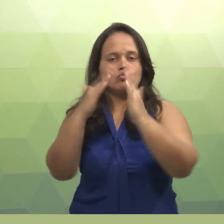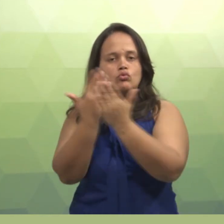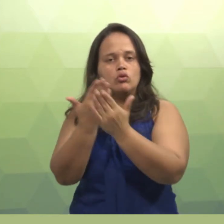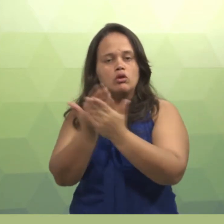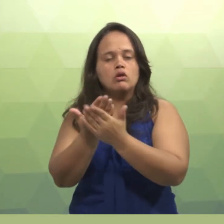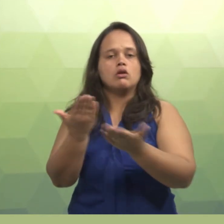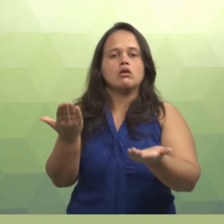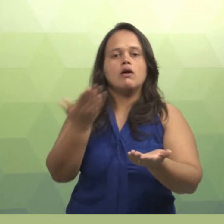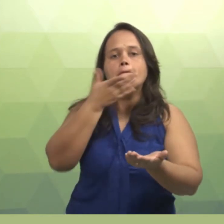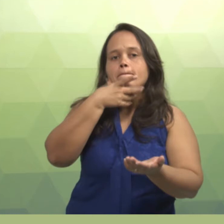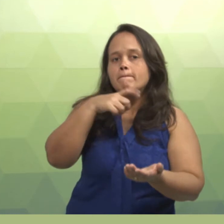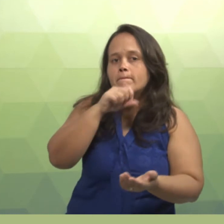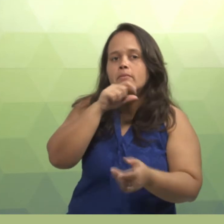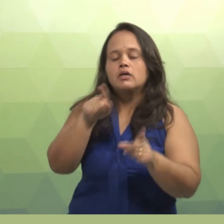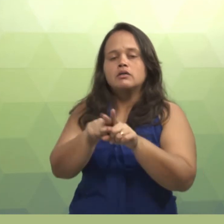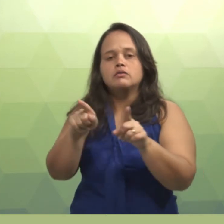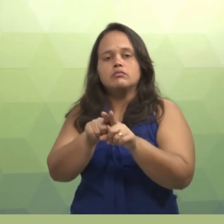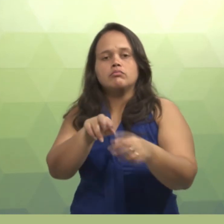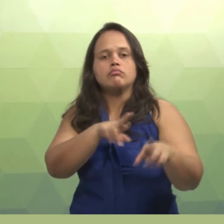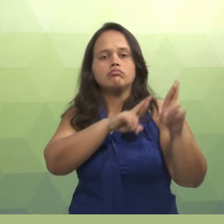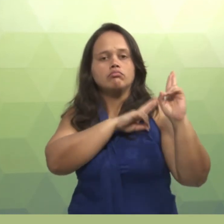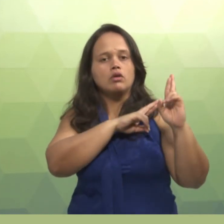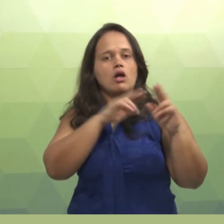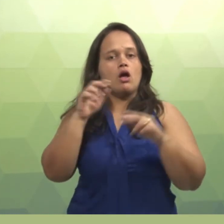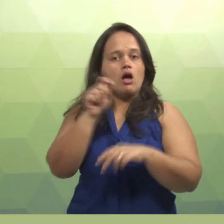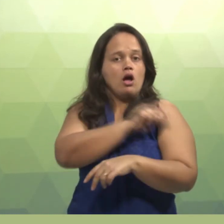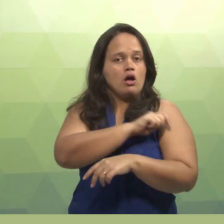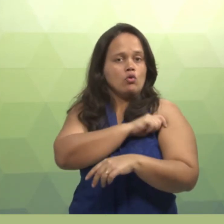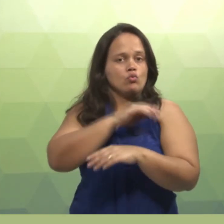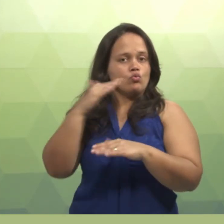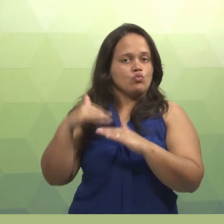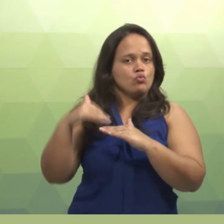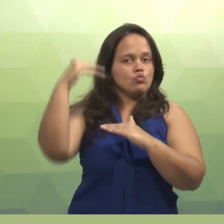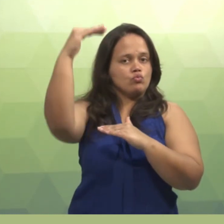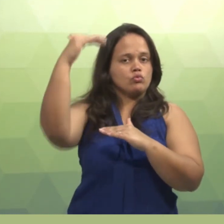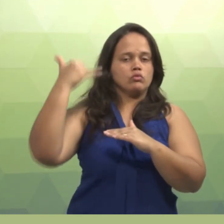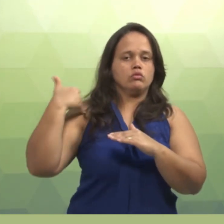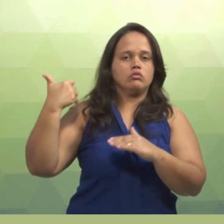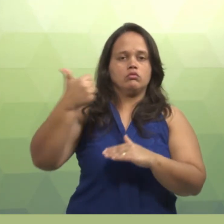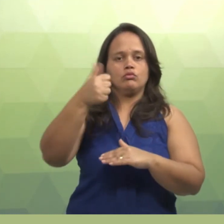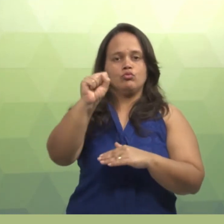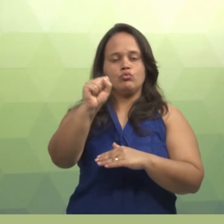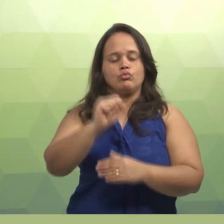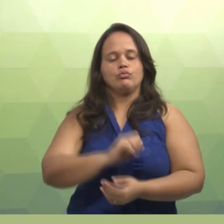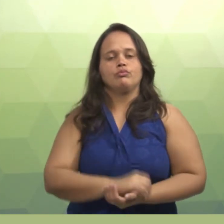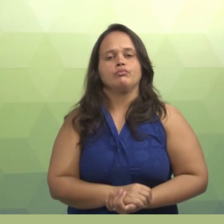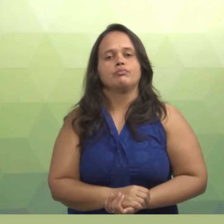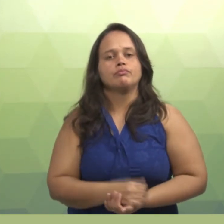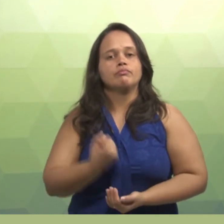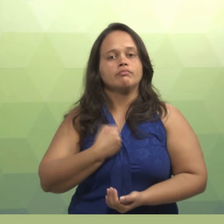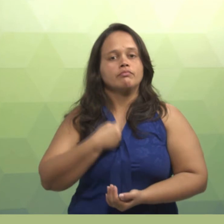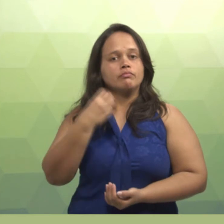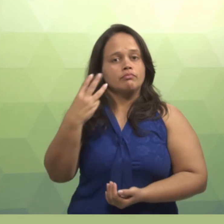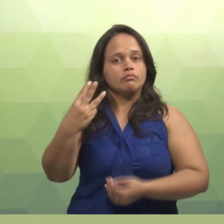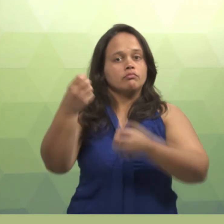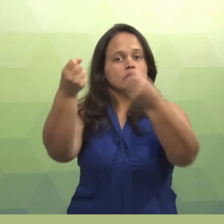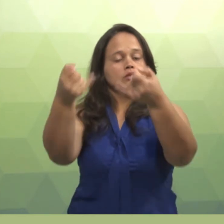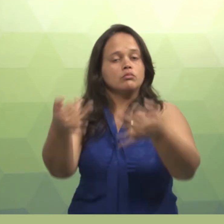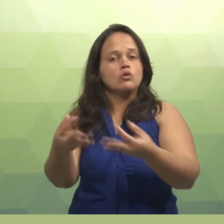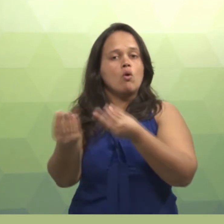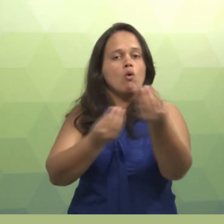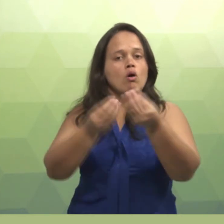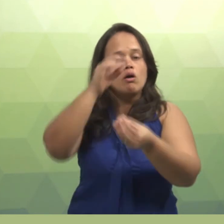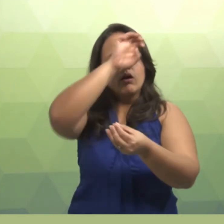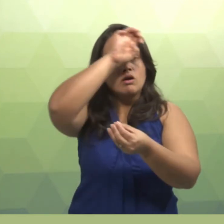pais e responsáveis, alunos maiores de 18 anos. Na questão 3, explique como a ética profissional